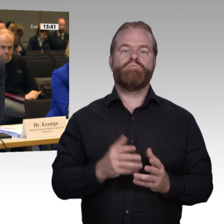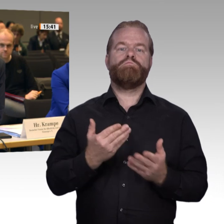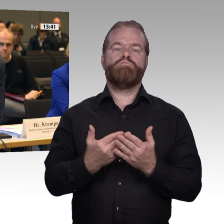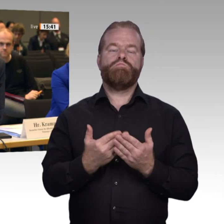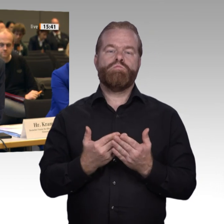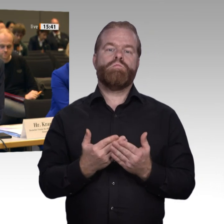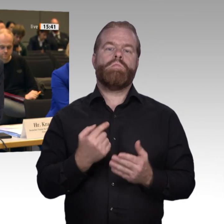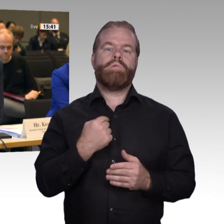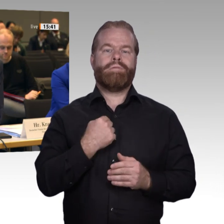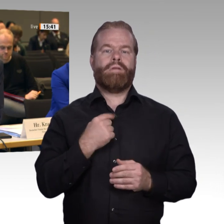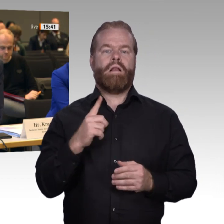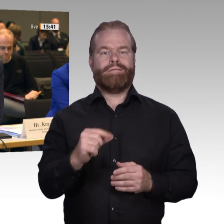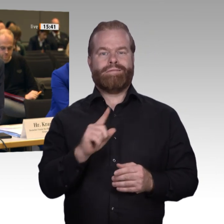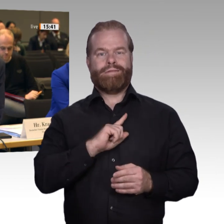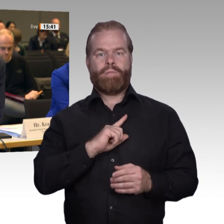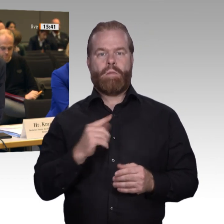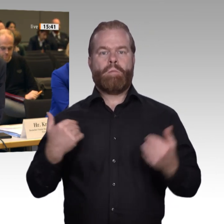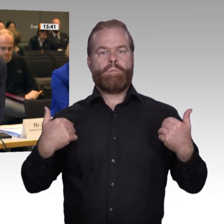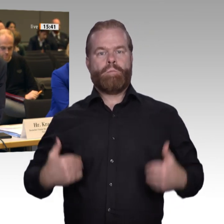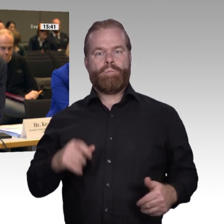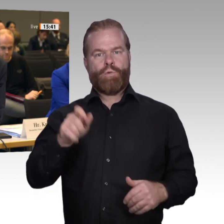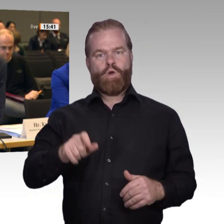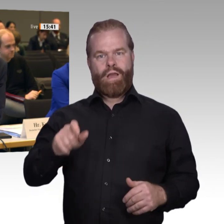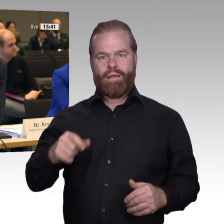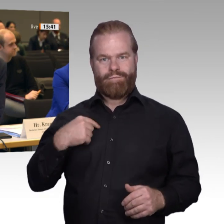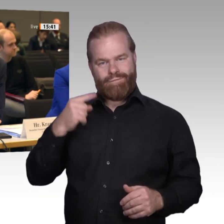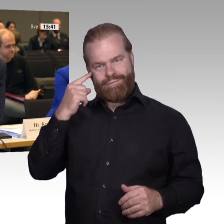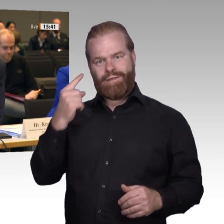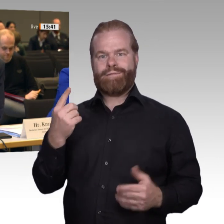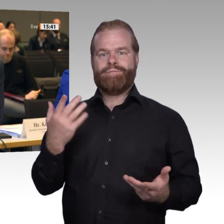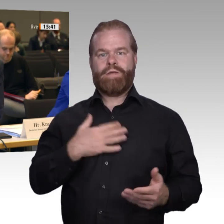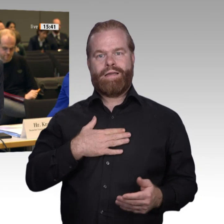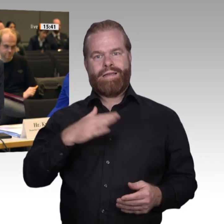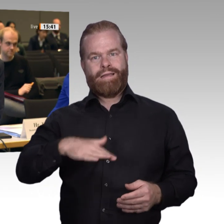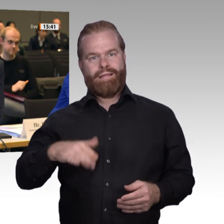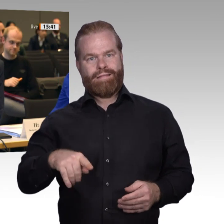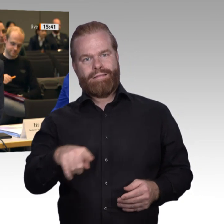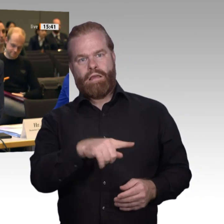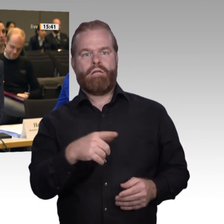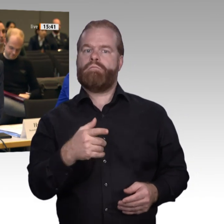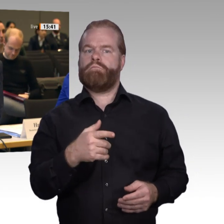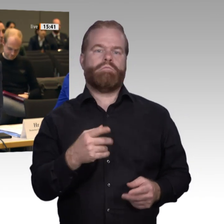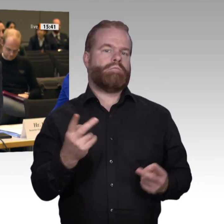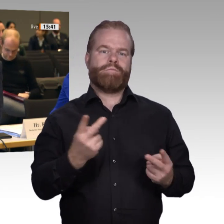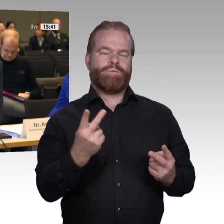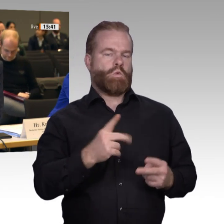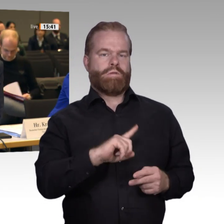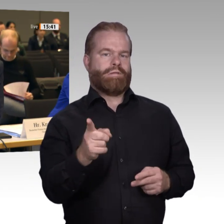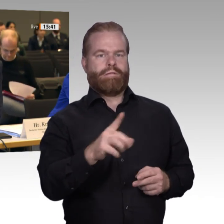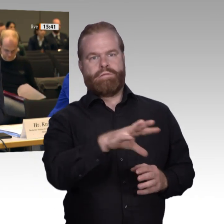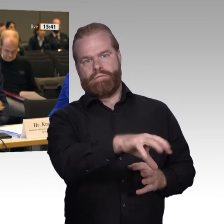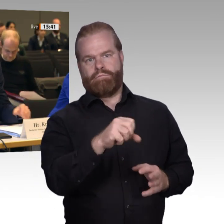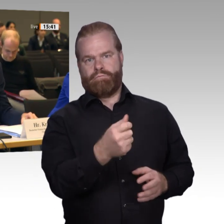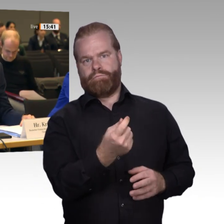werden. Und umgekehrt ist es auch so bei den Kindern gegenüber ihren Eltern. Also das interpretiere ich als